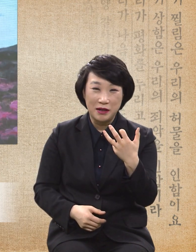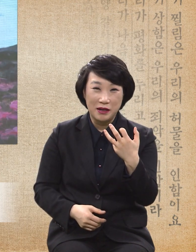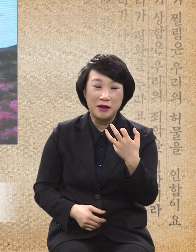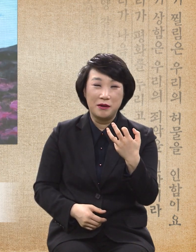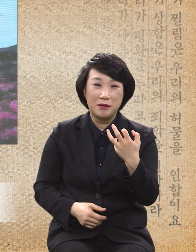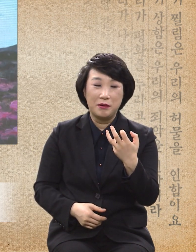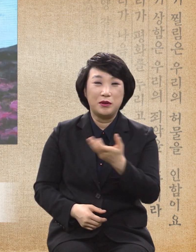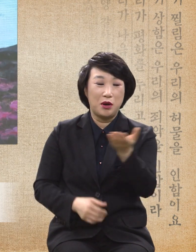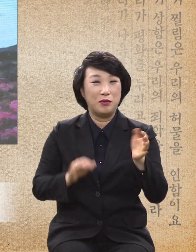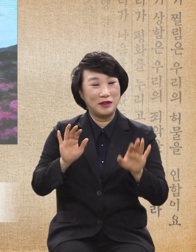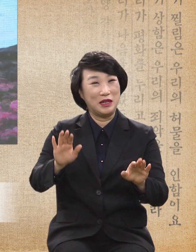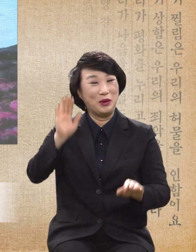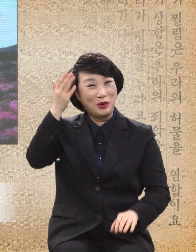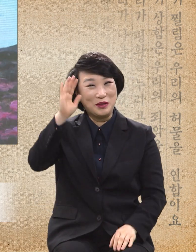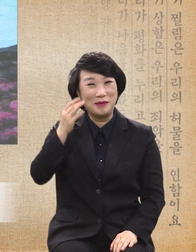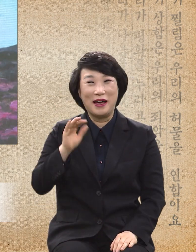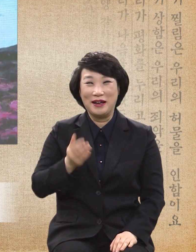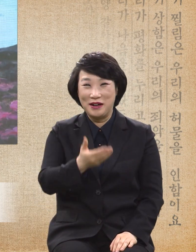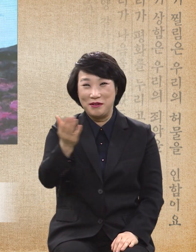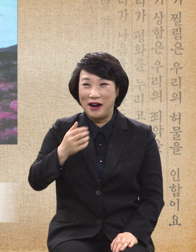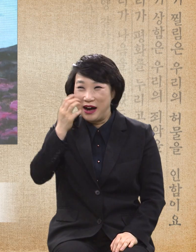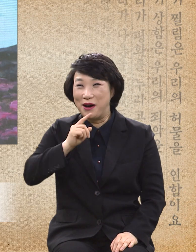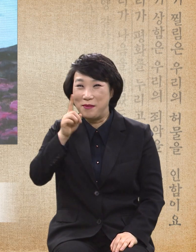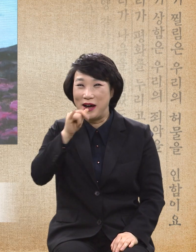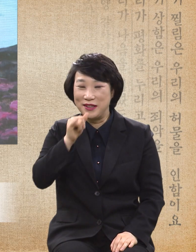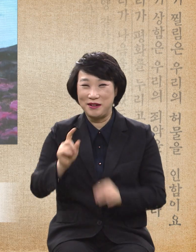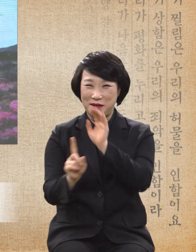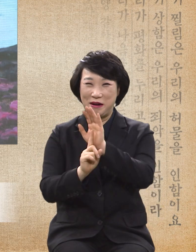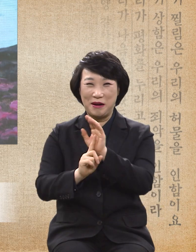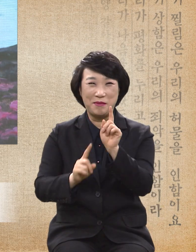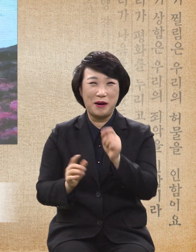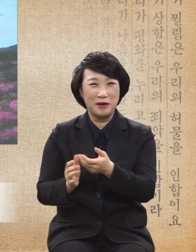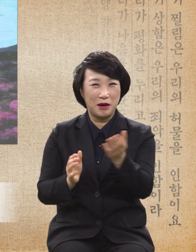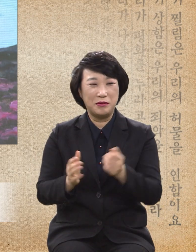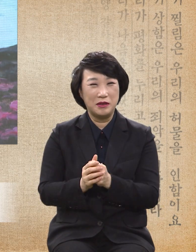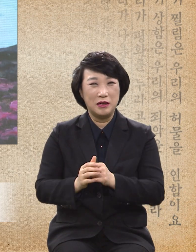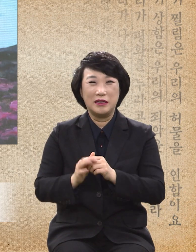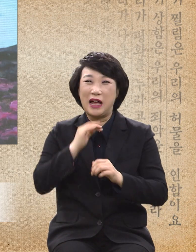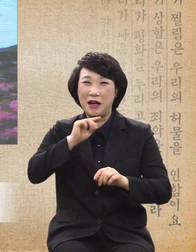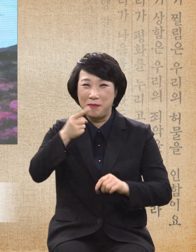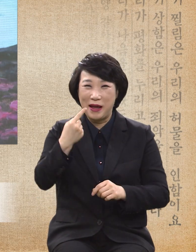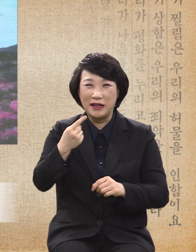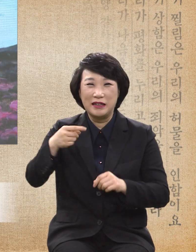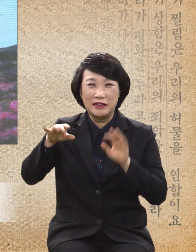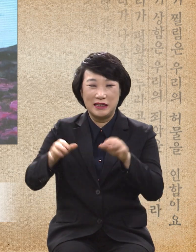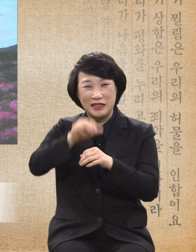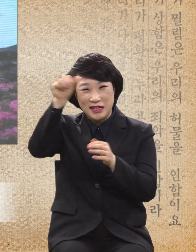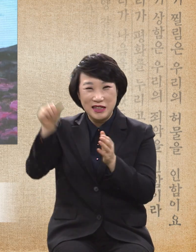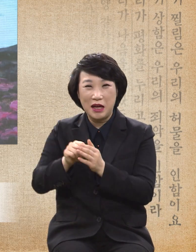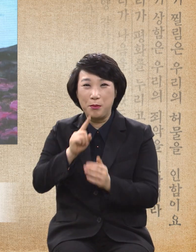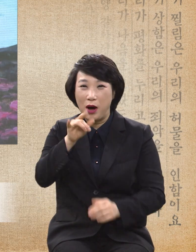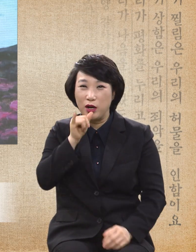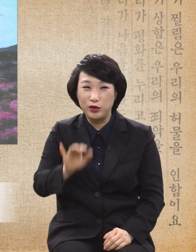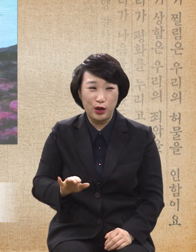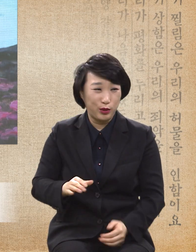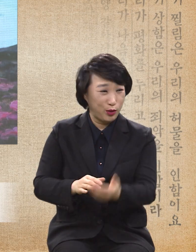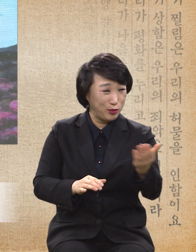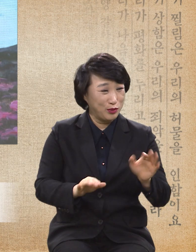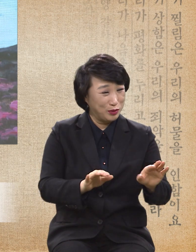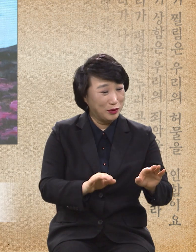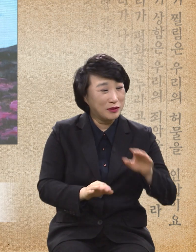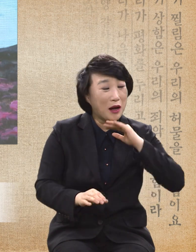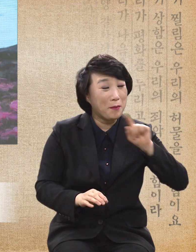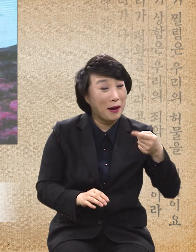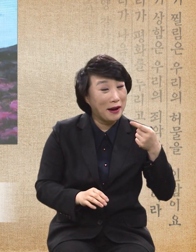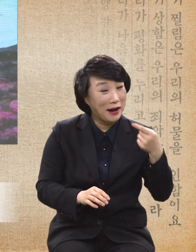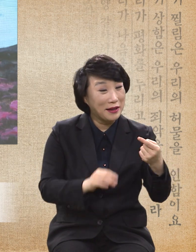인생이래요. 그렇다고 100세 인생이라고. 그럼 101살 때는 어떡할게요? 참 어이없는 일이요.